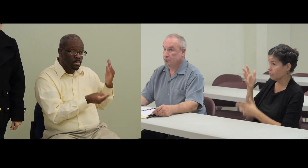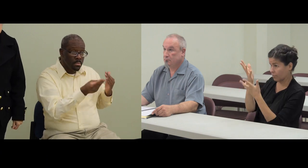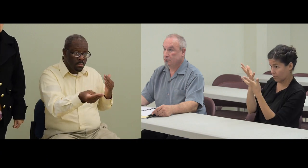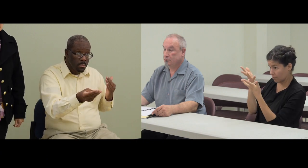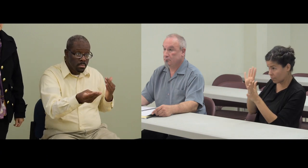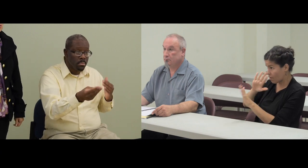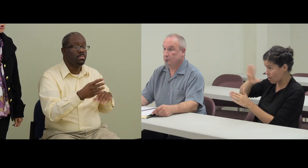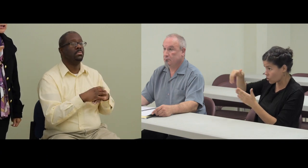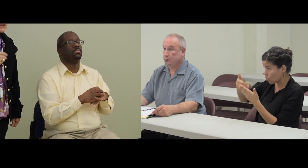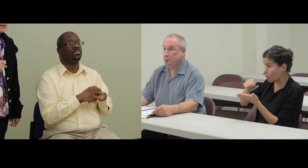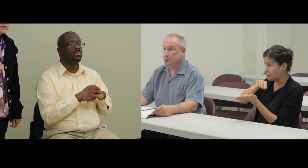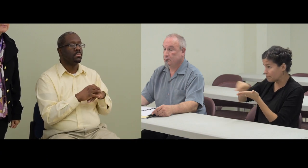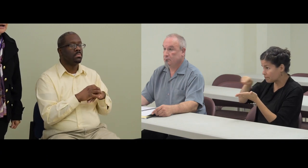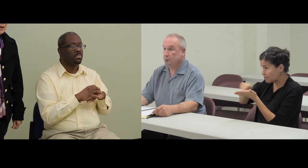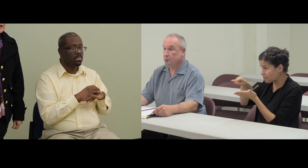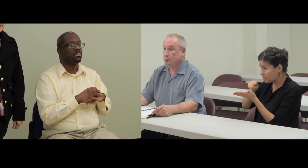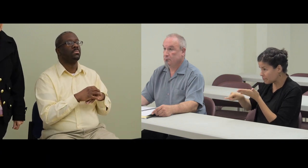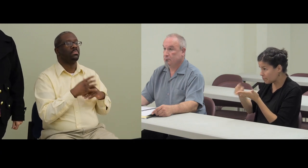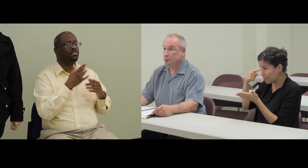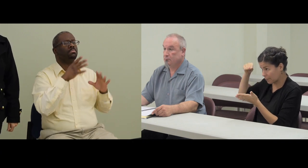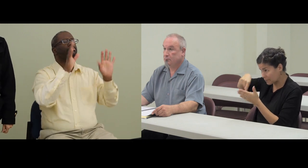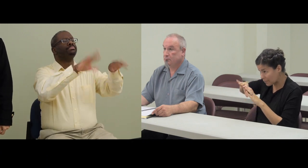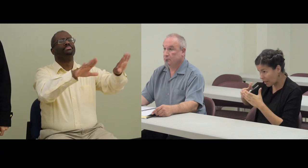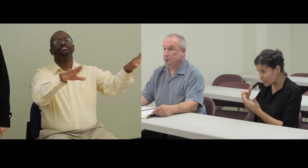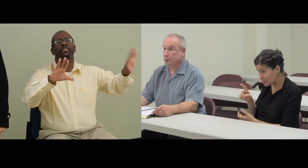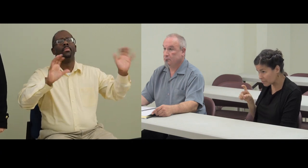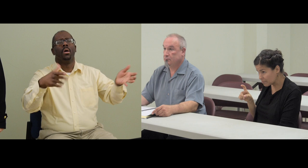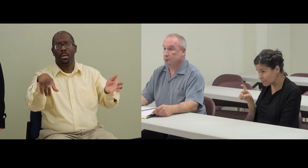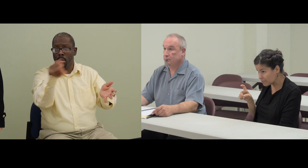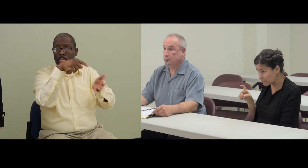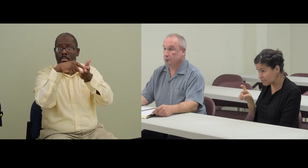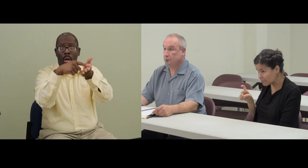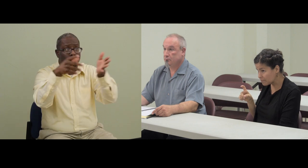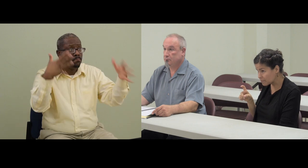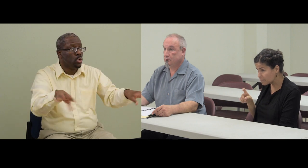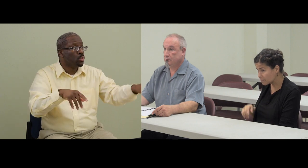ustedes la cuota que deben de pagar para esta clase